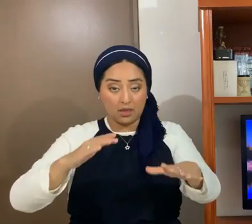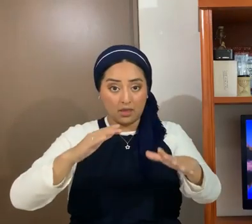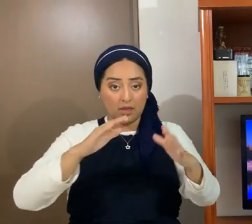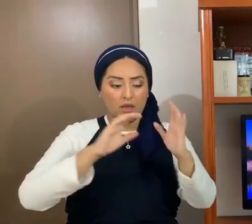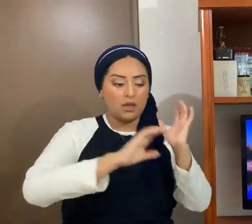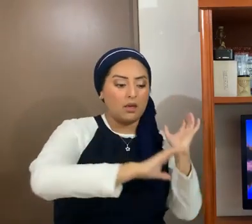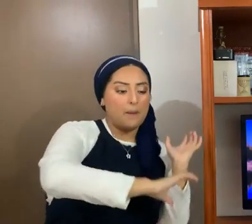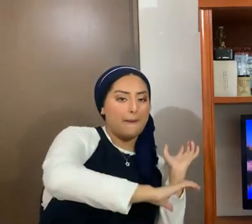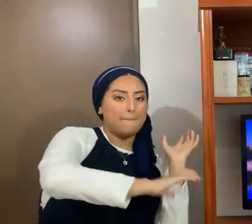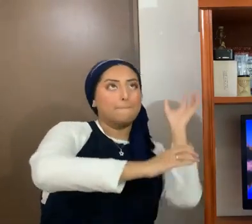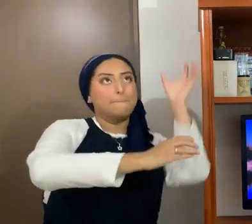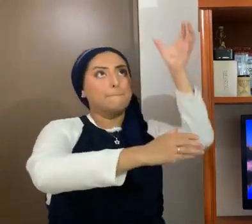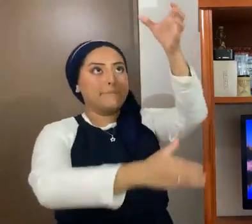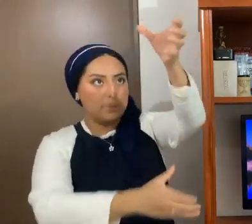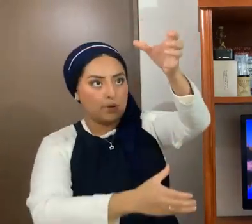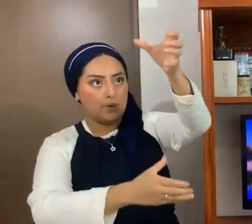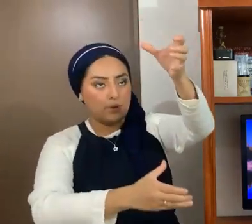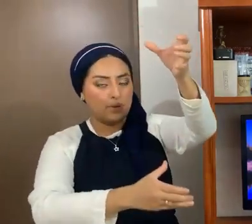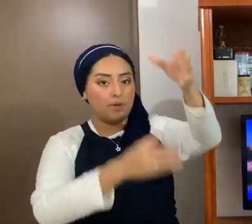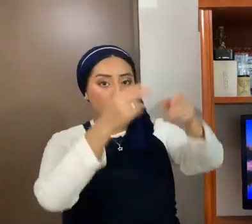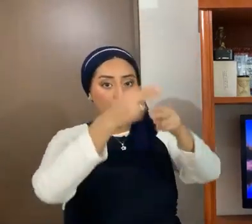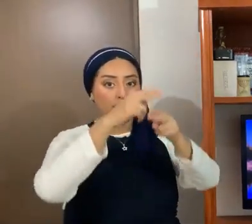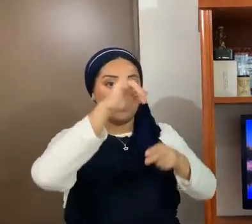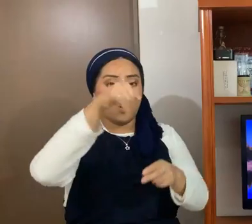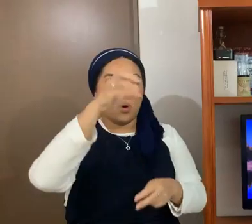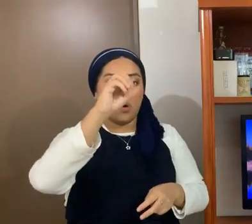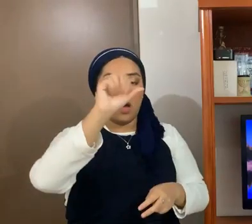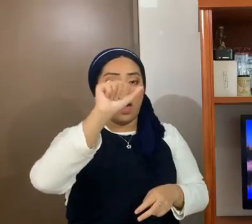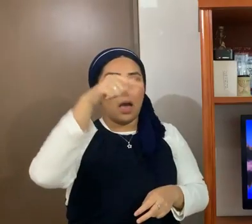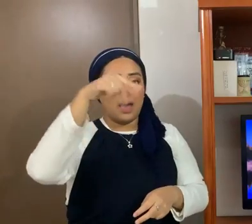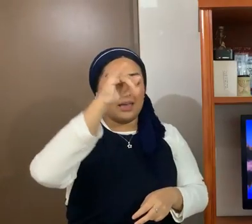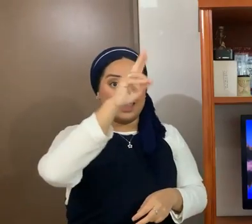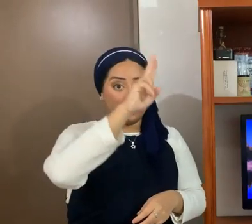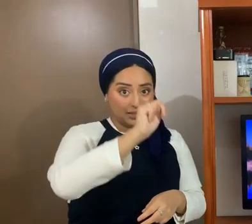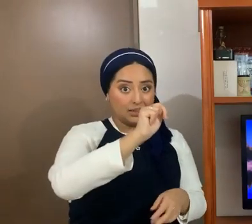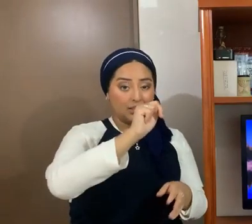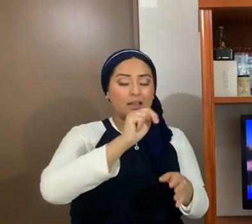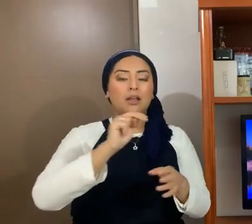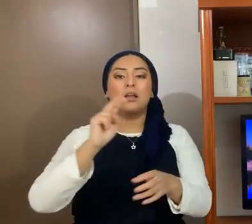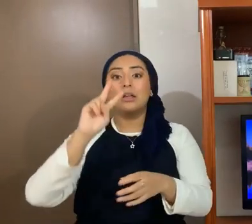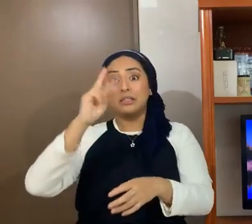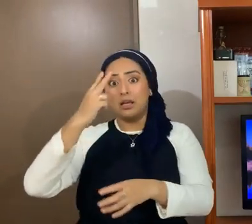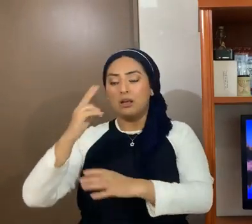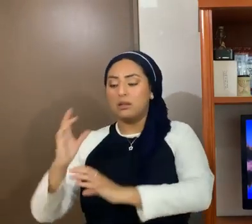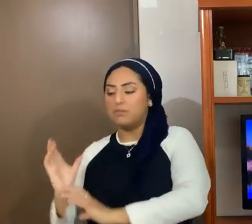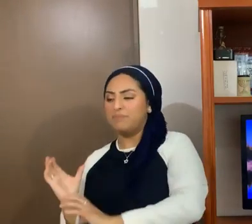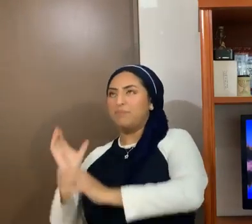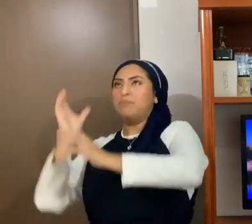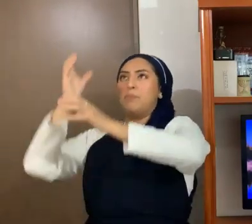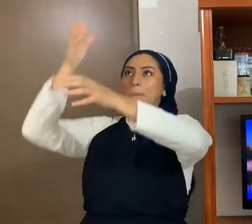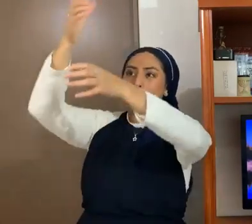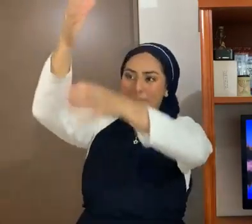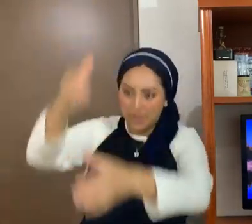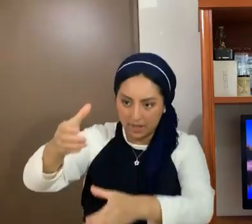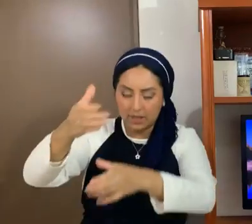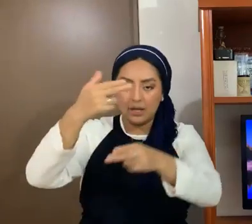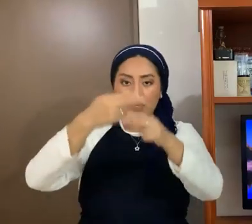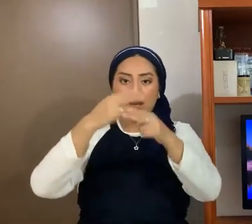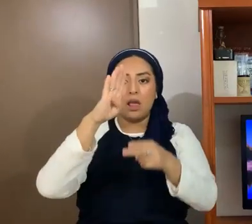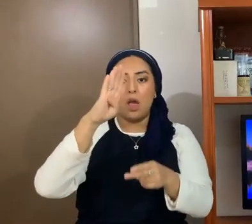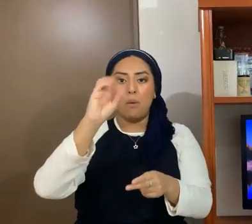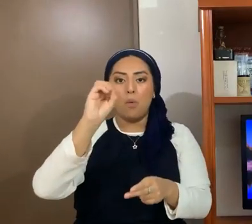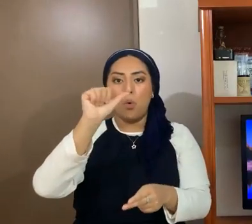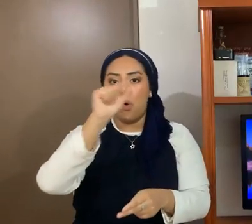lado derecho le puso por nombre Jaquín, y alzando la columna del lado izquierdo le puso su nombre Boaz. ¿Qué significa